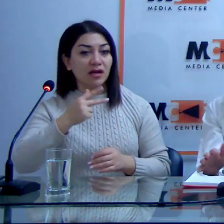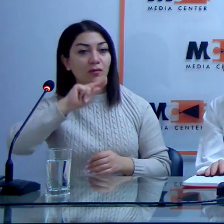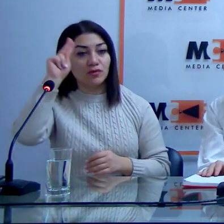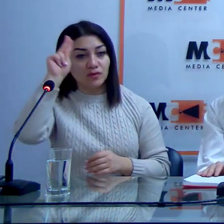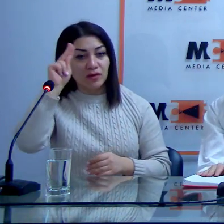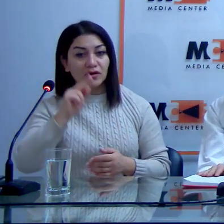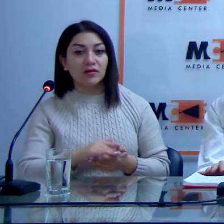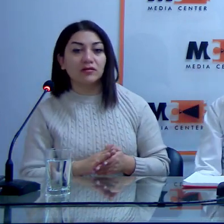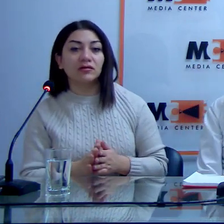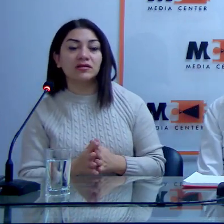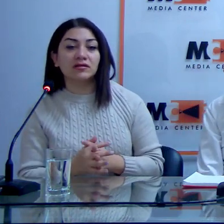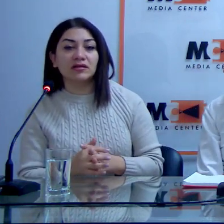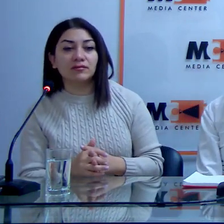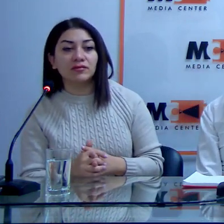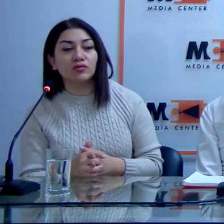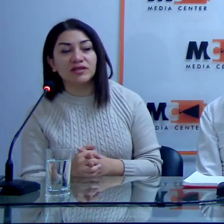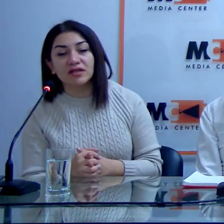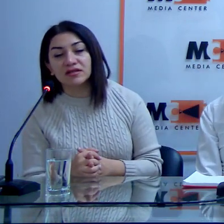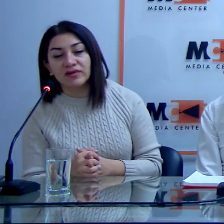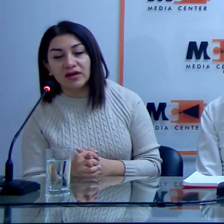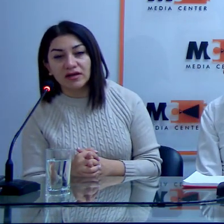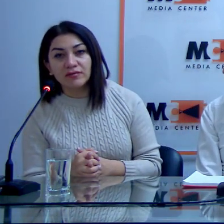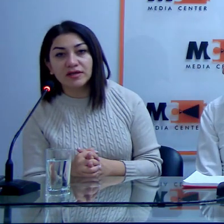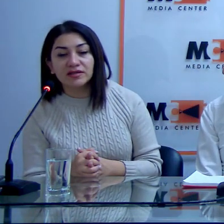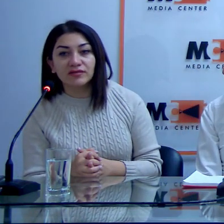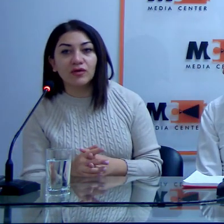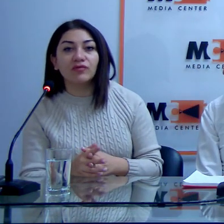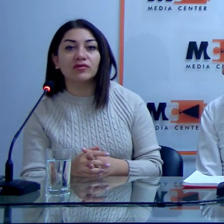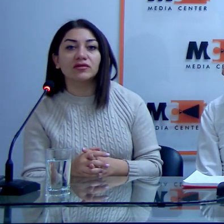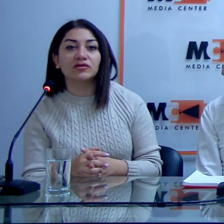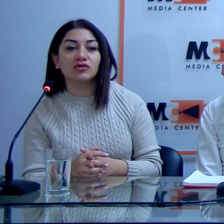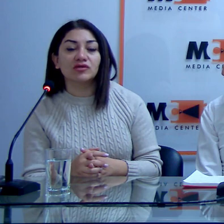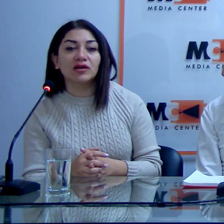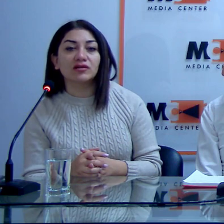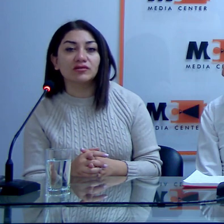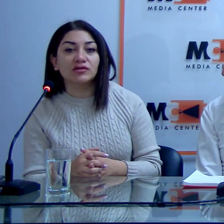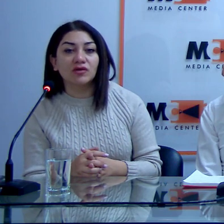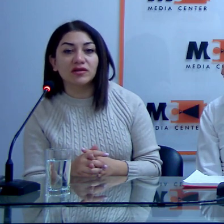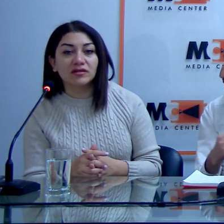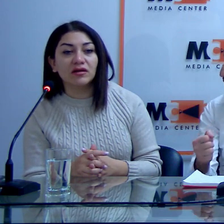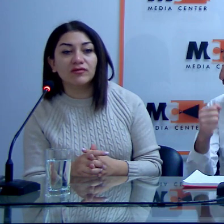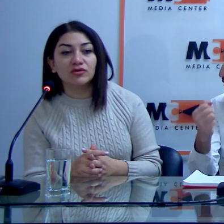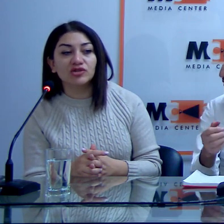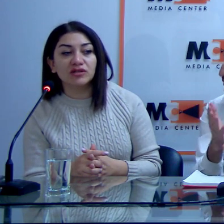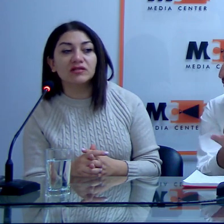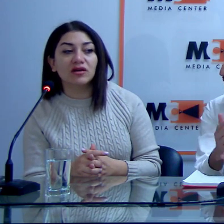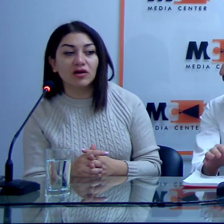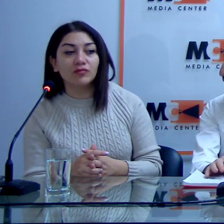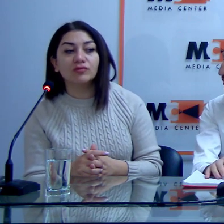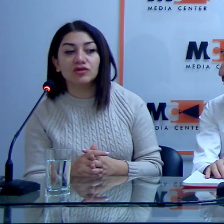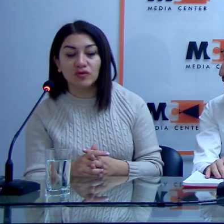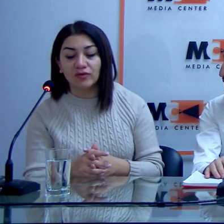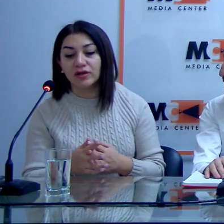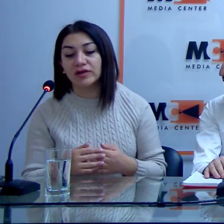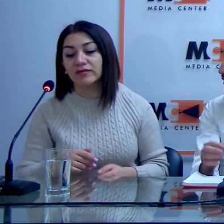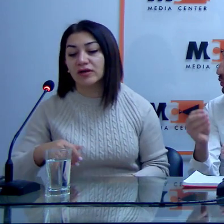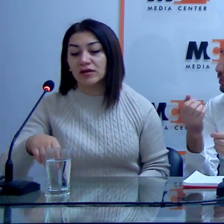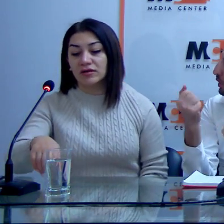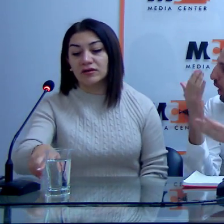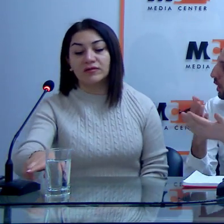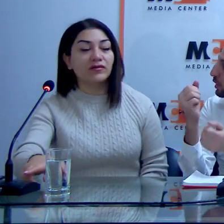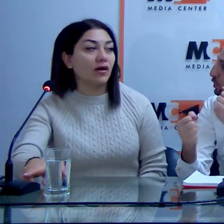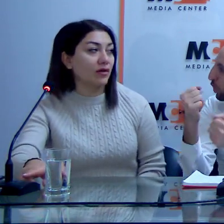ծովը։ Ըստ իմ ունեցած տվյալների, մեծ թվով լսողության խնդիր ունեցող անձին կան, որոնք շատ են ցանկանում սովորել